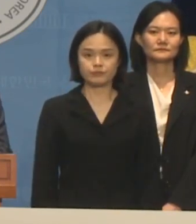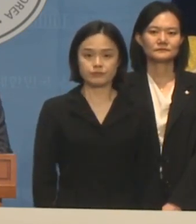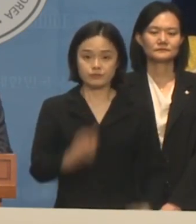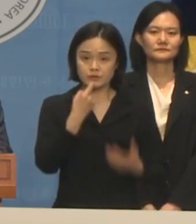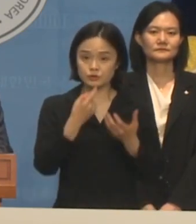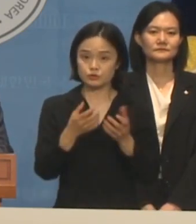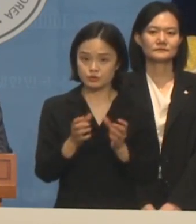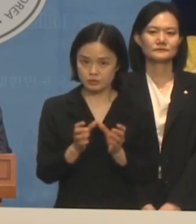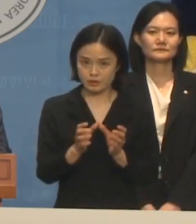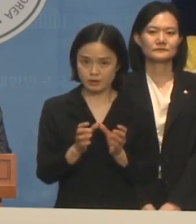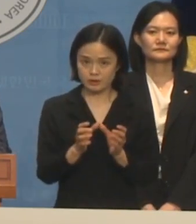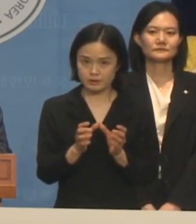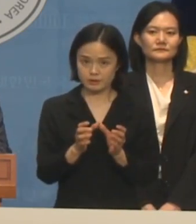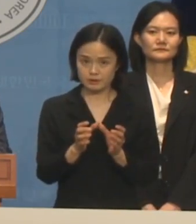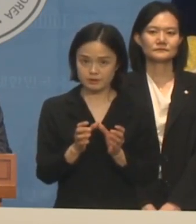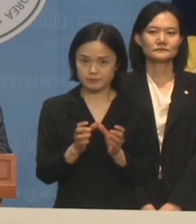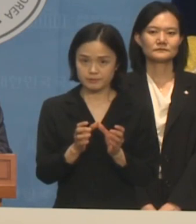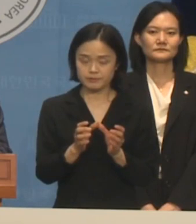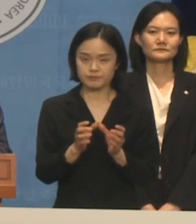더불어민주당